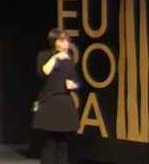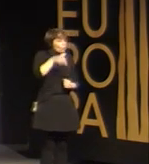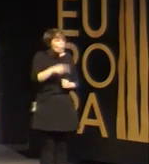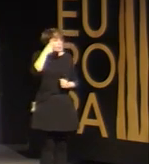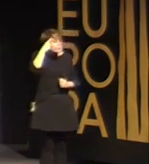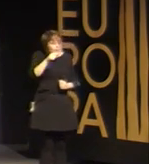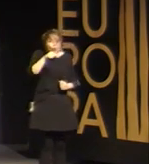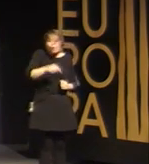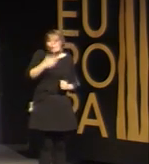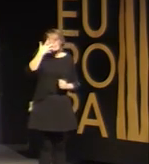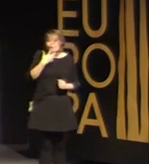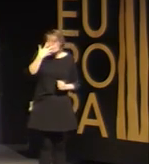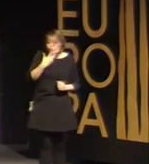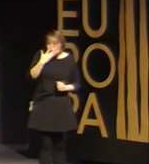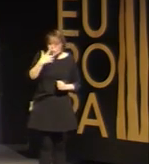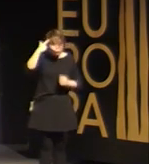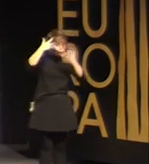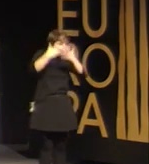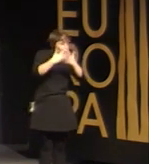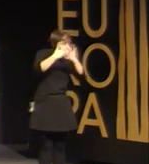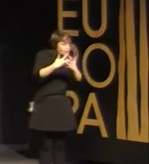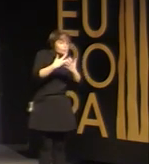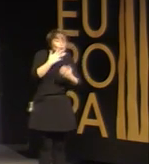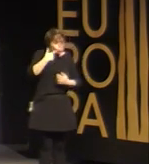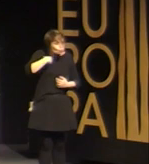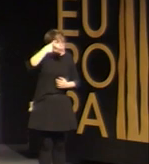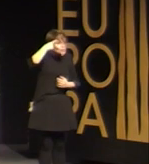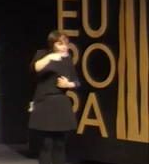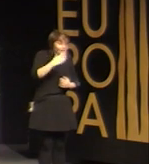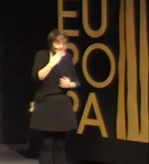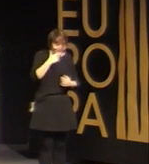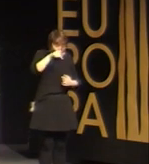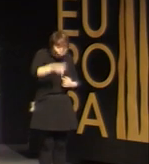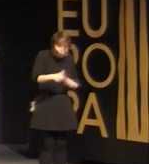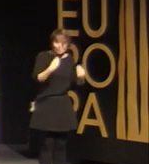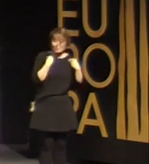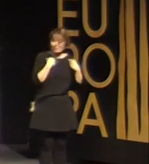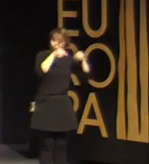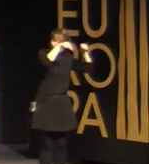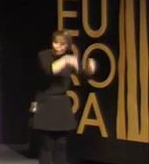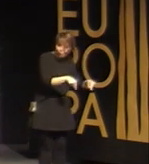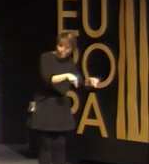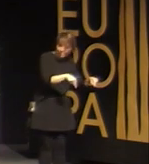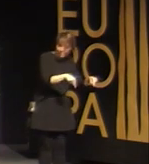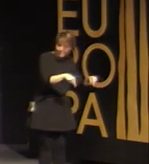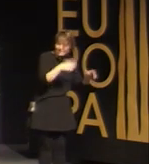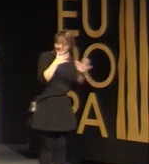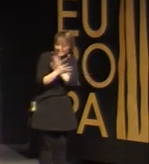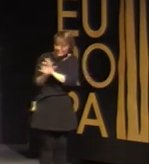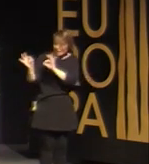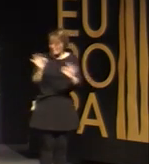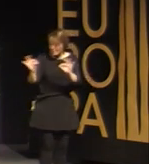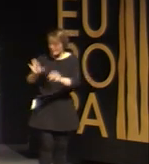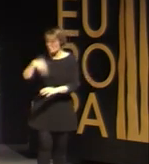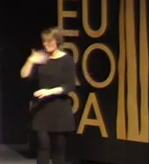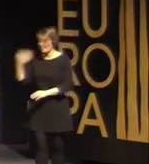lo poquito que conozco el propio cerebro si sé que si vivimos realmente hoy estamos preparando a nuestros peques mucho más